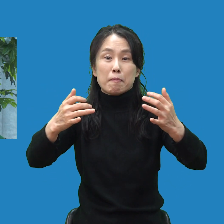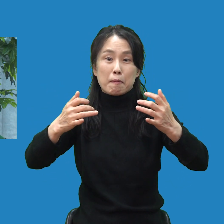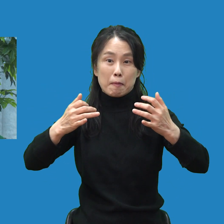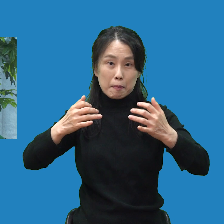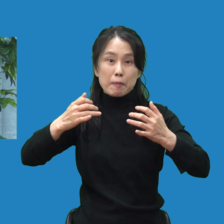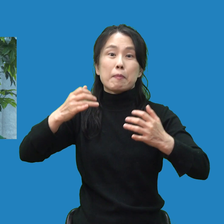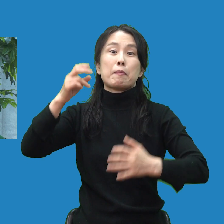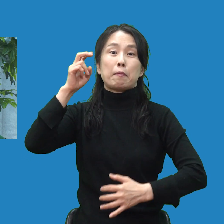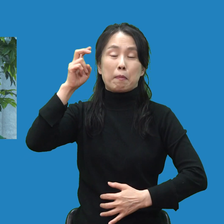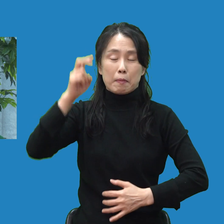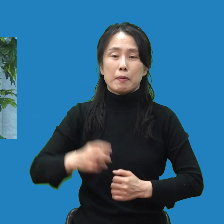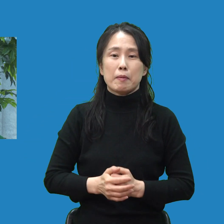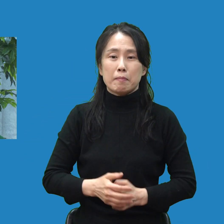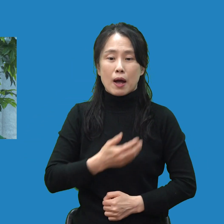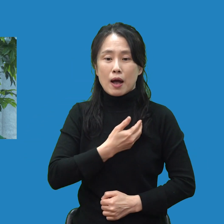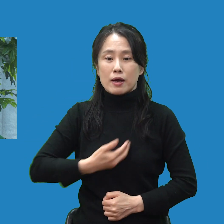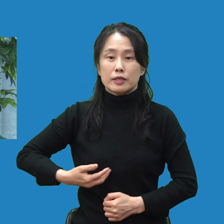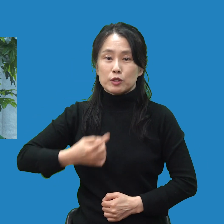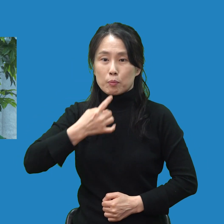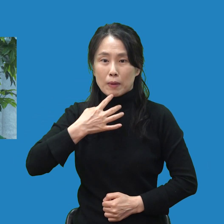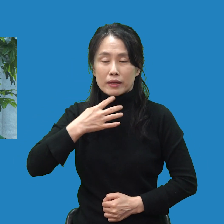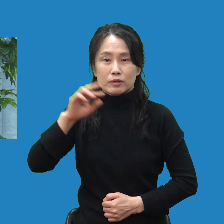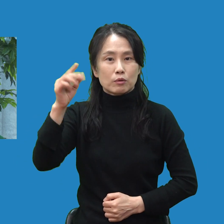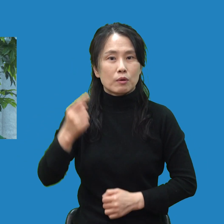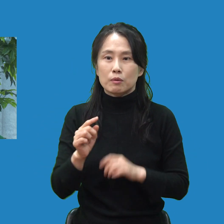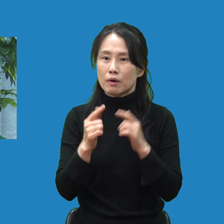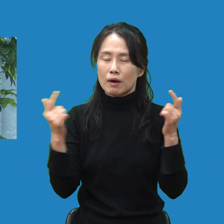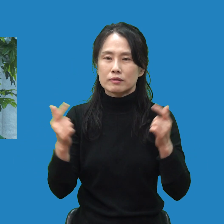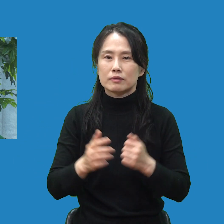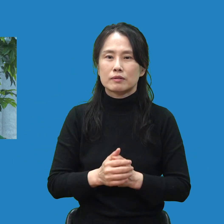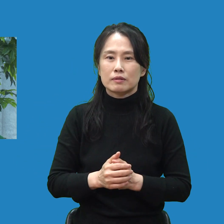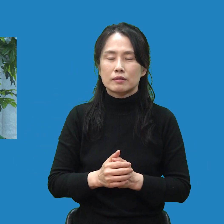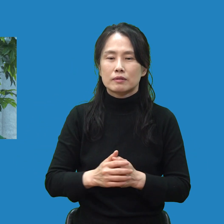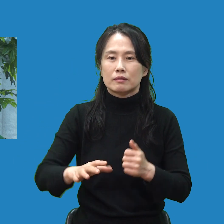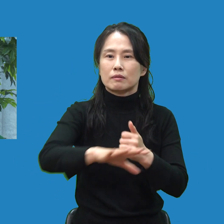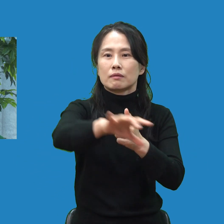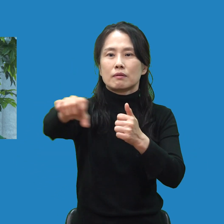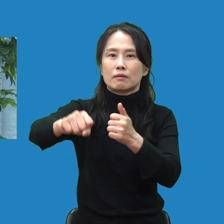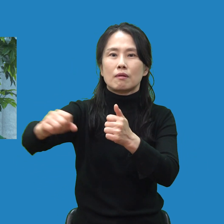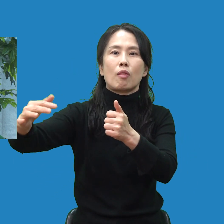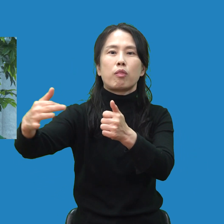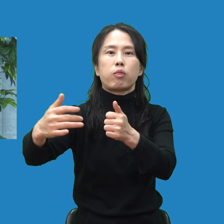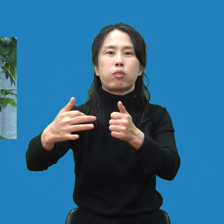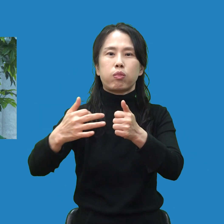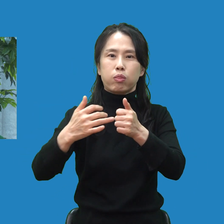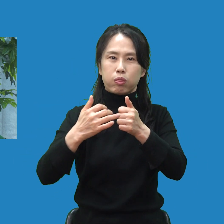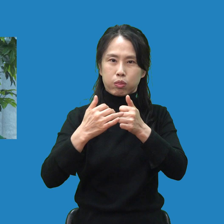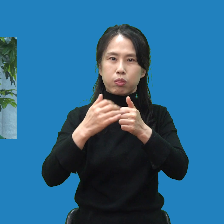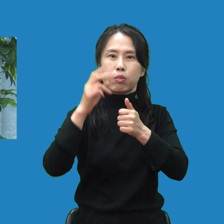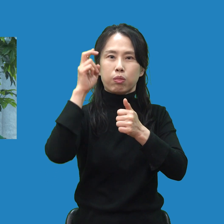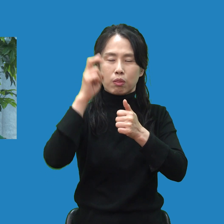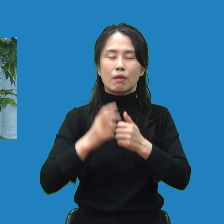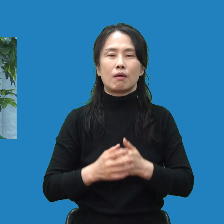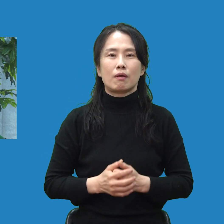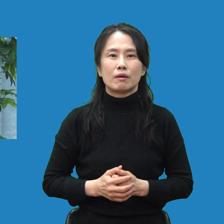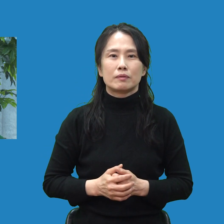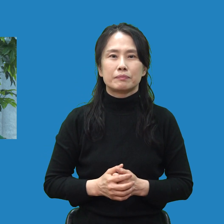권위와 능력 놀랐겠습니까? 그들이 돌아올 때 이